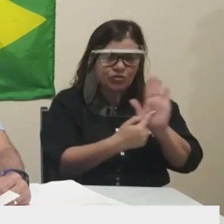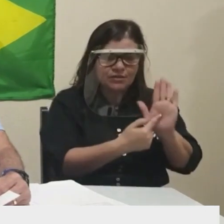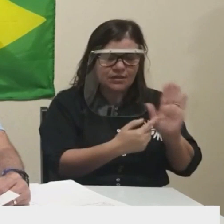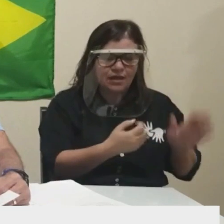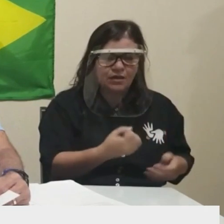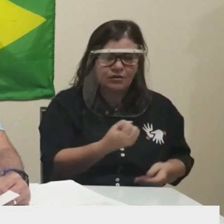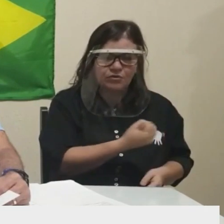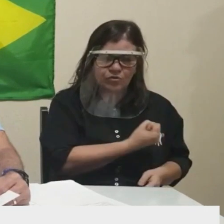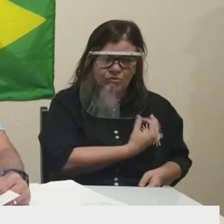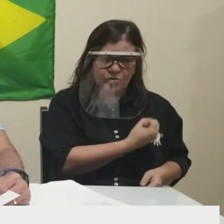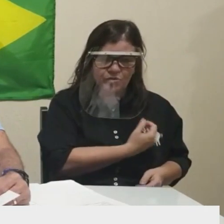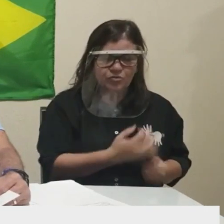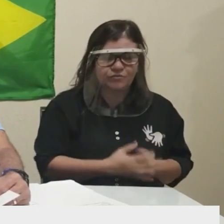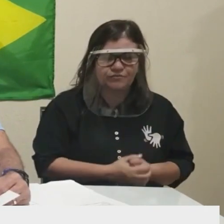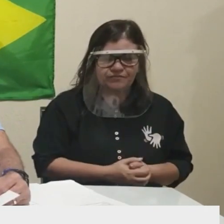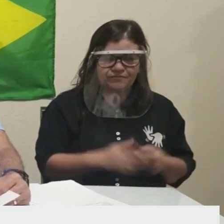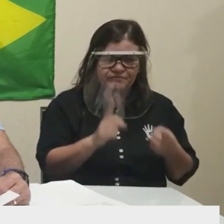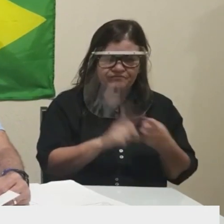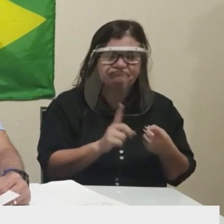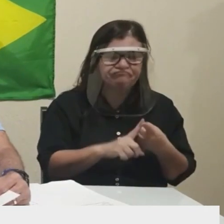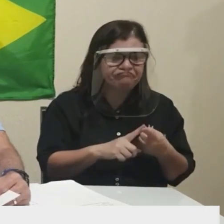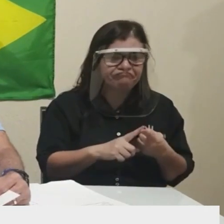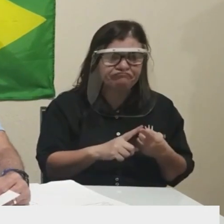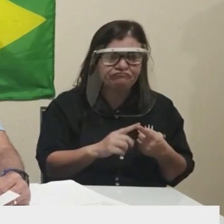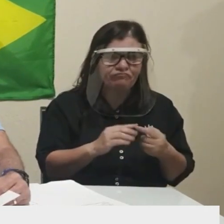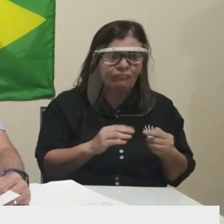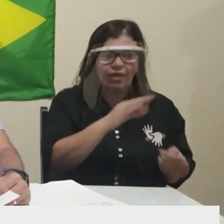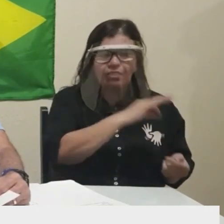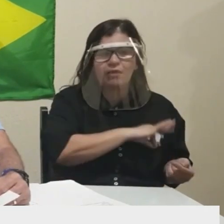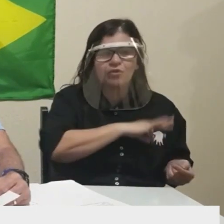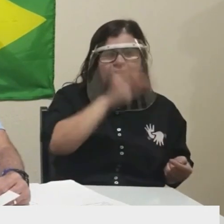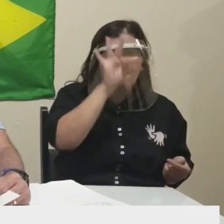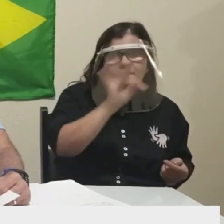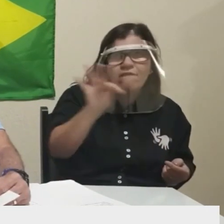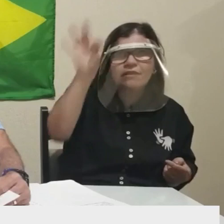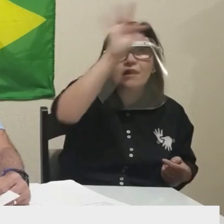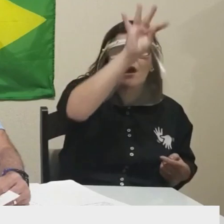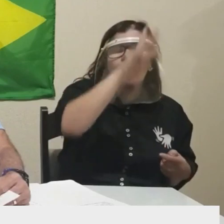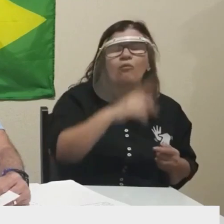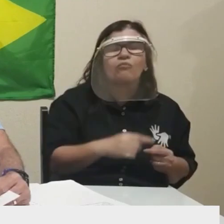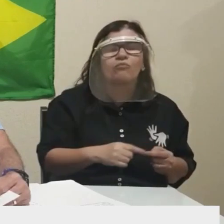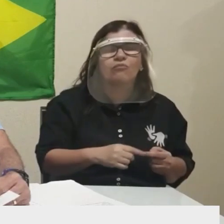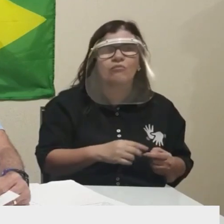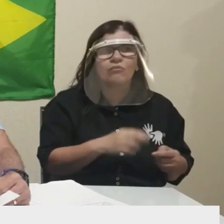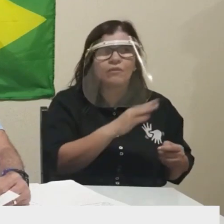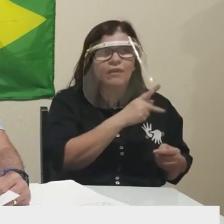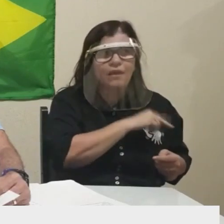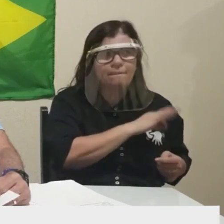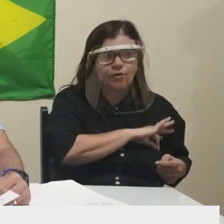Desde maio que assumi o Ministério, temos visto recordes na Polícia Federal, recordes na Polícia Rodoviária